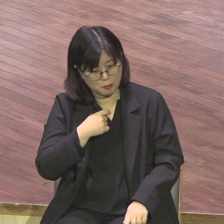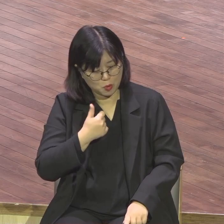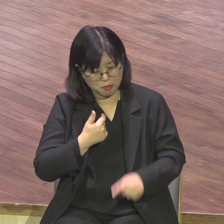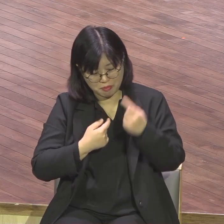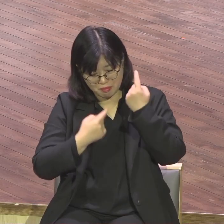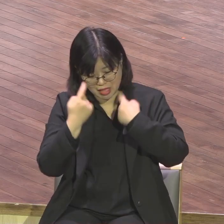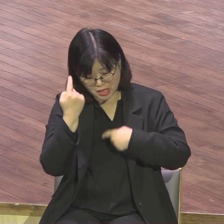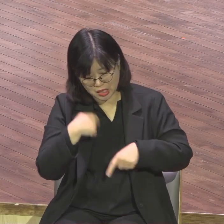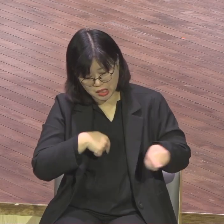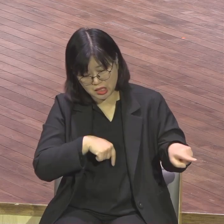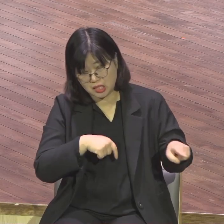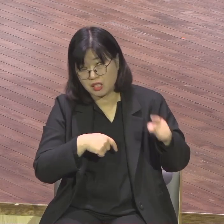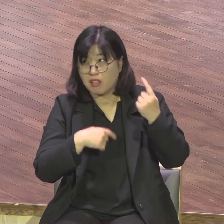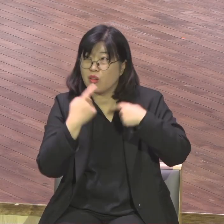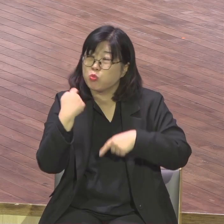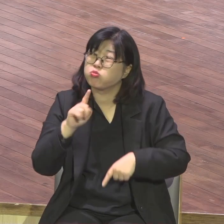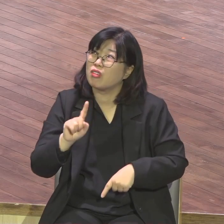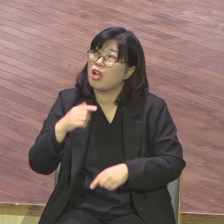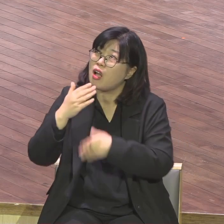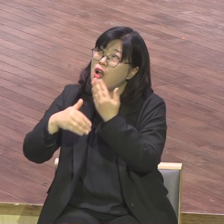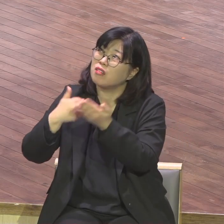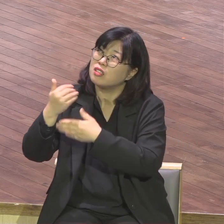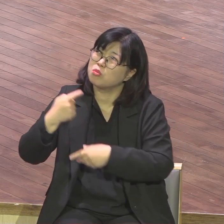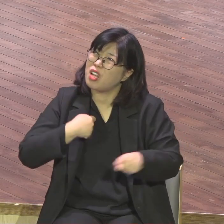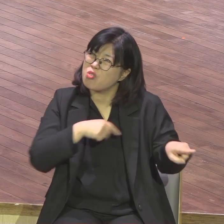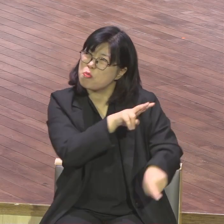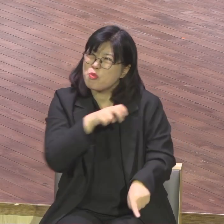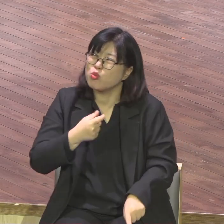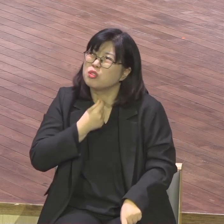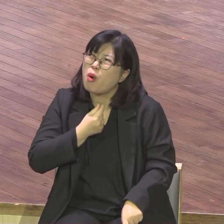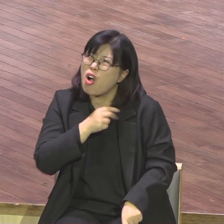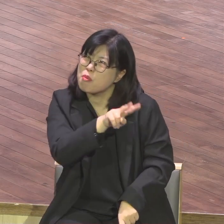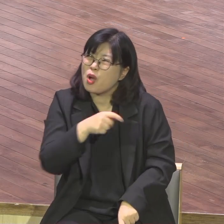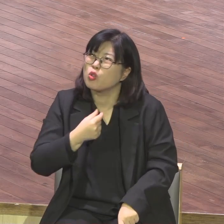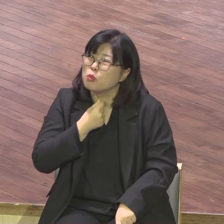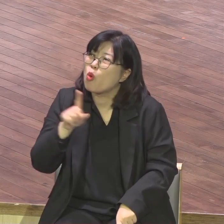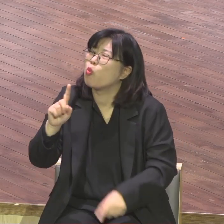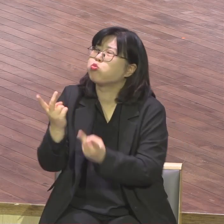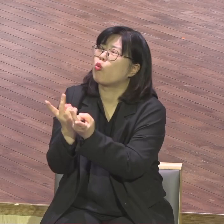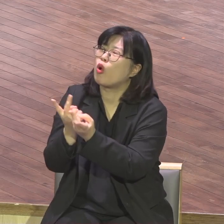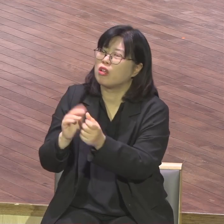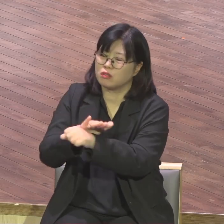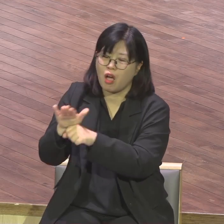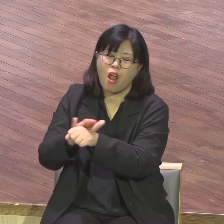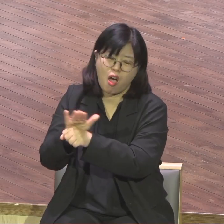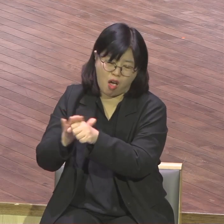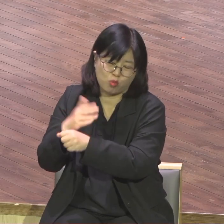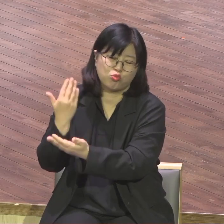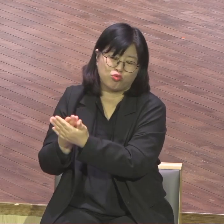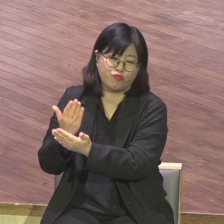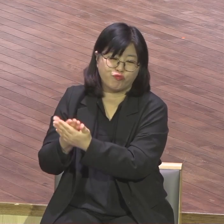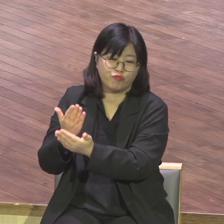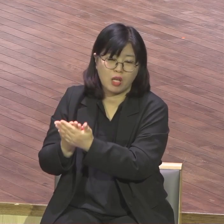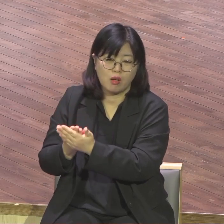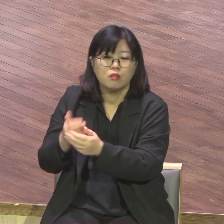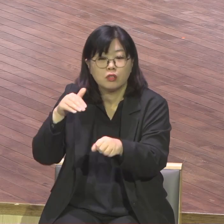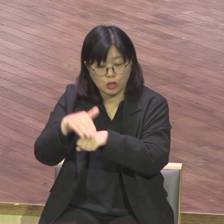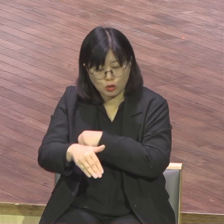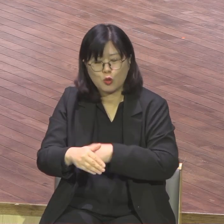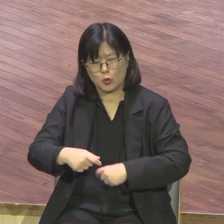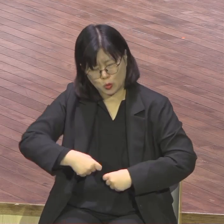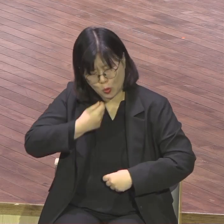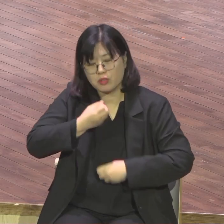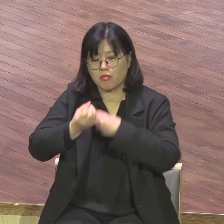마음 할 수 있습니까? 하나님, 내 마음에 사랑을 주옵소서. 주님의 심장을 허락하여 주옵소서.